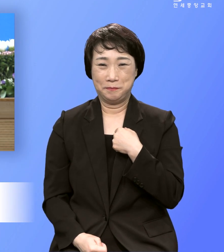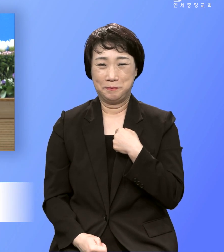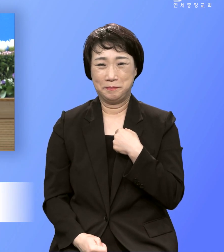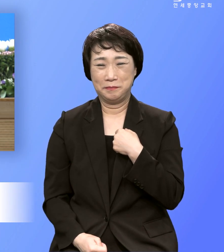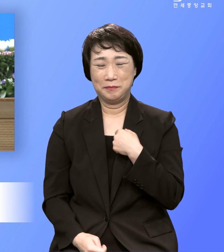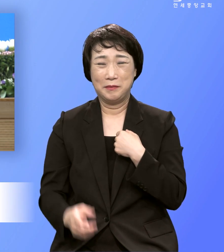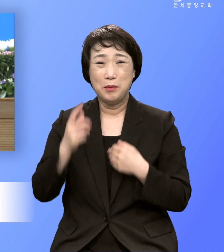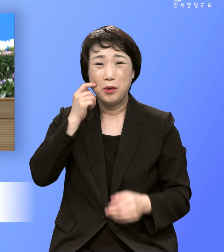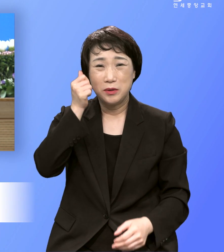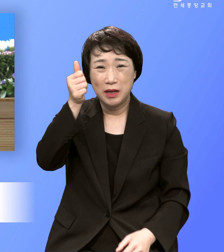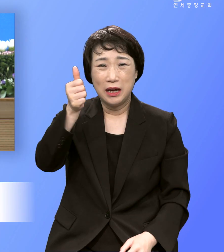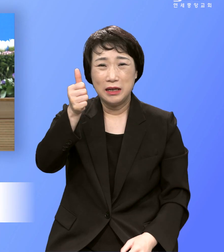얼마나 담임 목사를 기다렸을까?